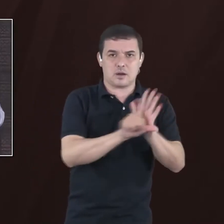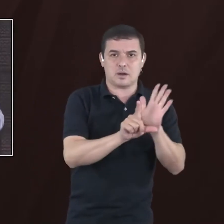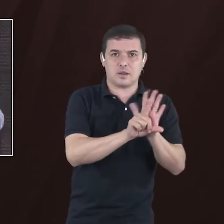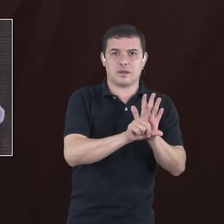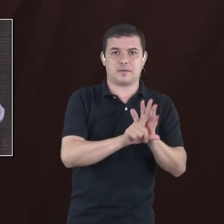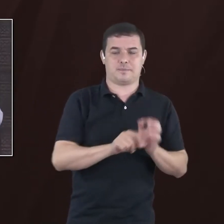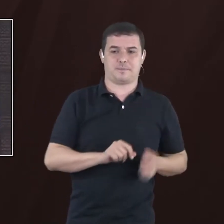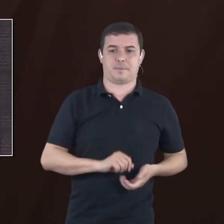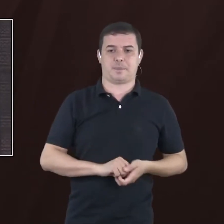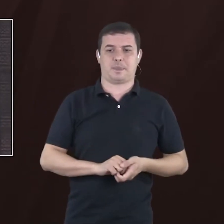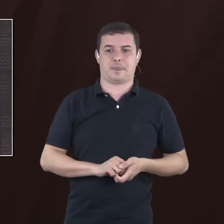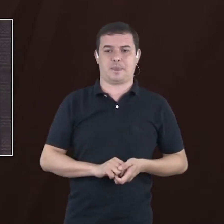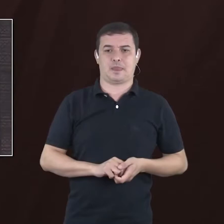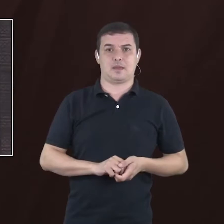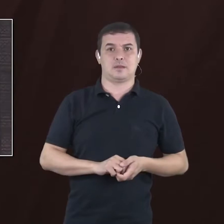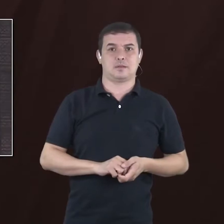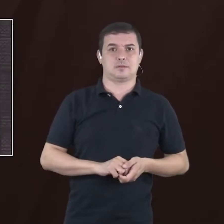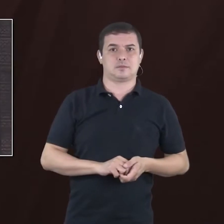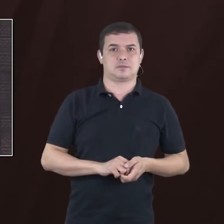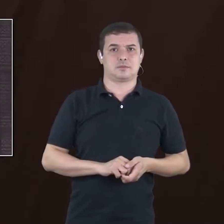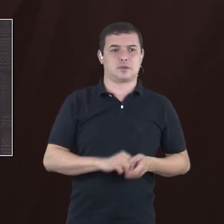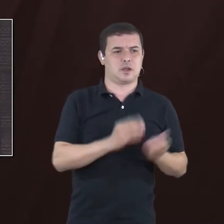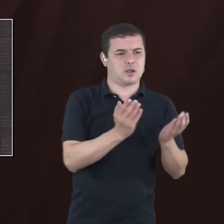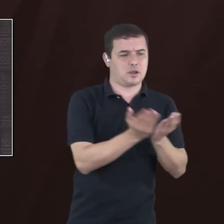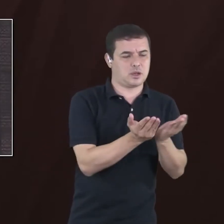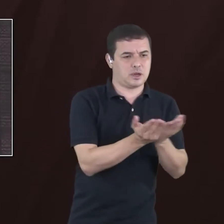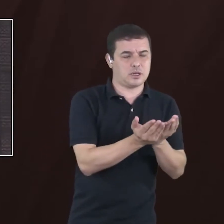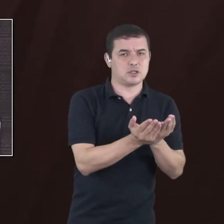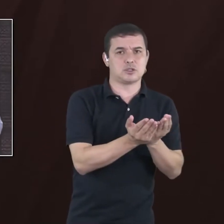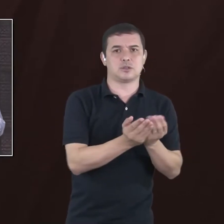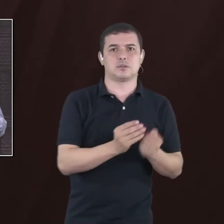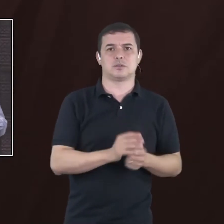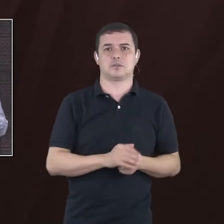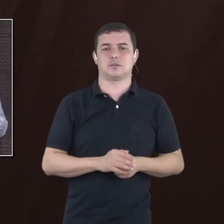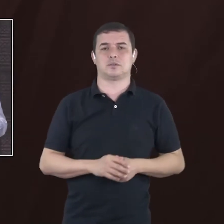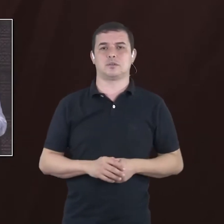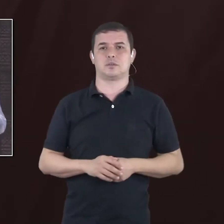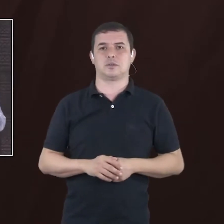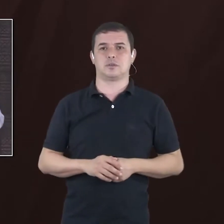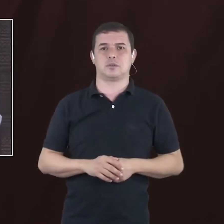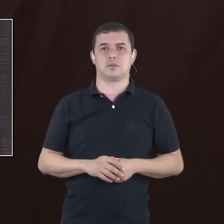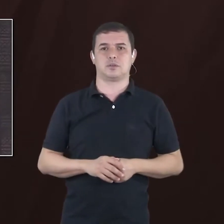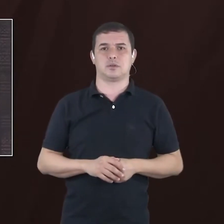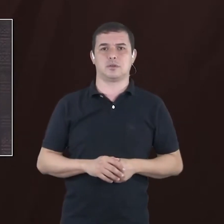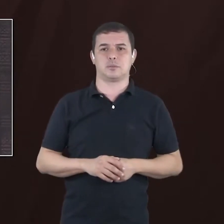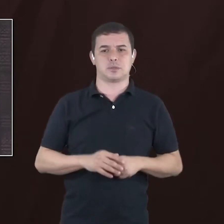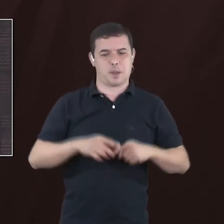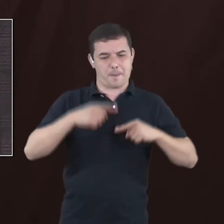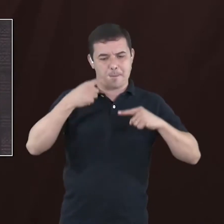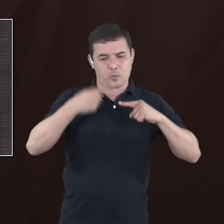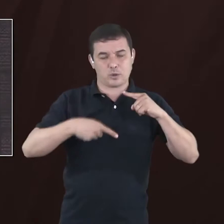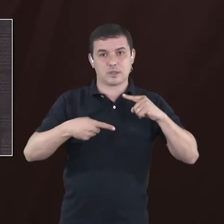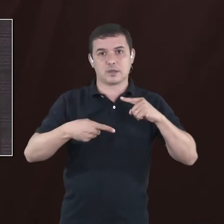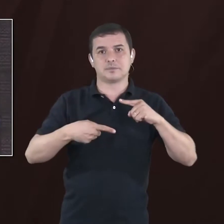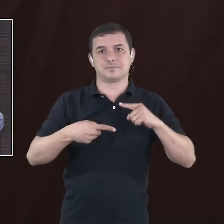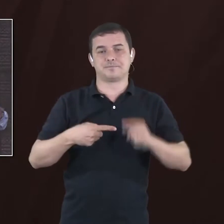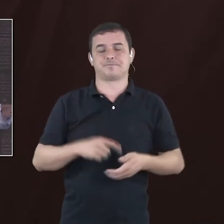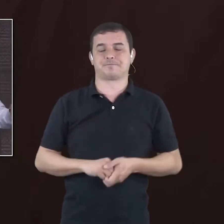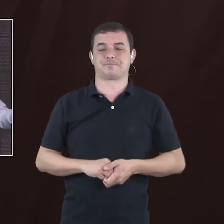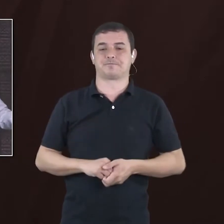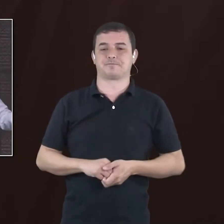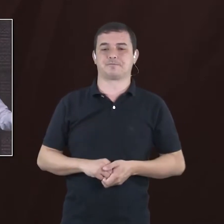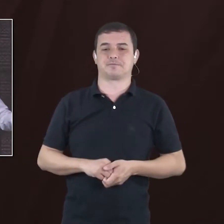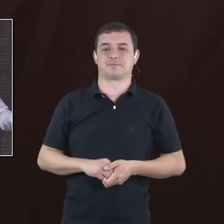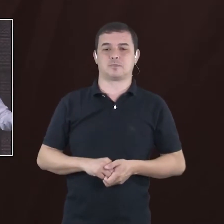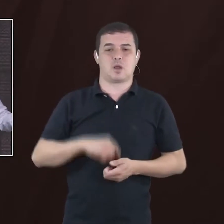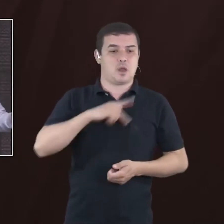os gentios precisavam se circuncidar. Queridos irmãos, isso Paulo disse: se vocês praticarem isso, vocês estarão